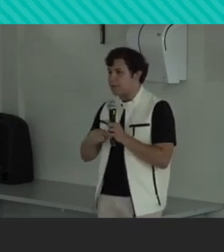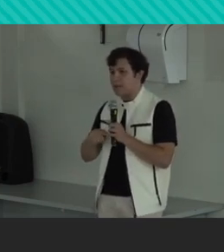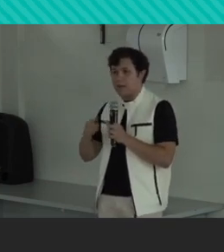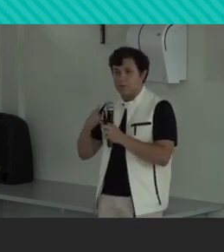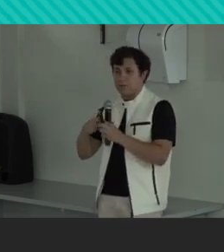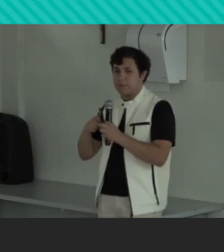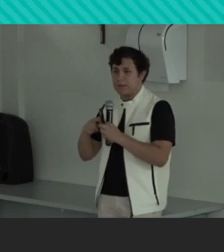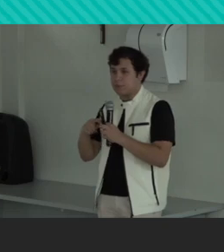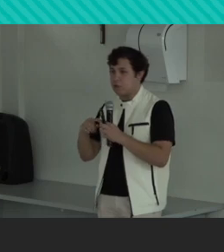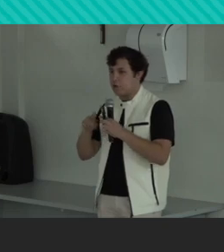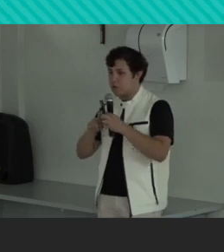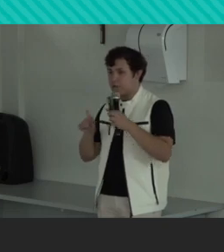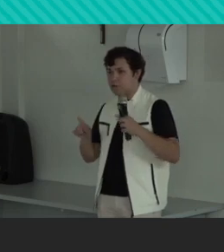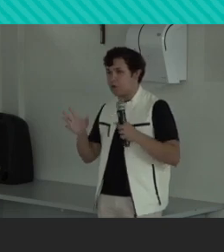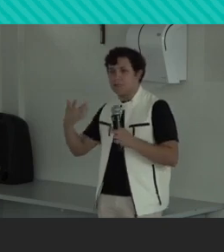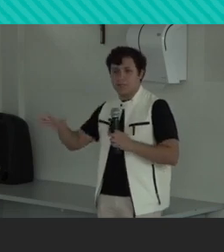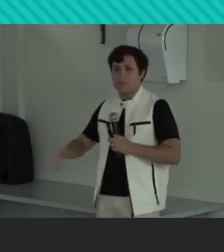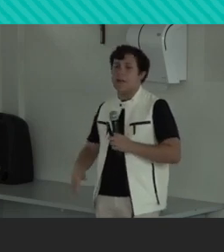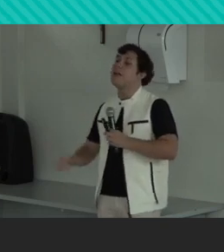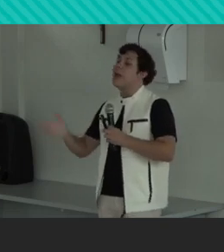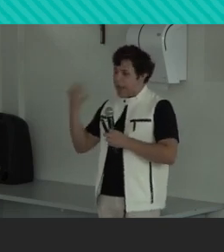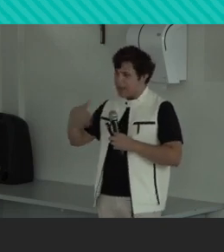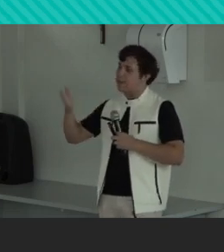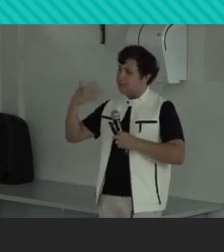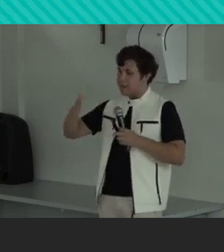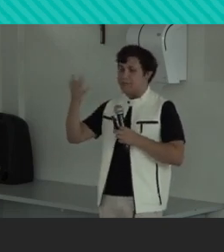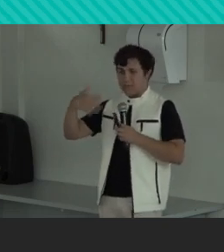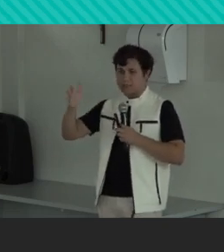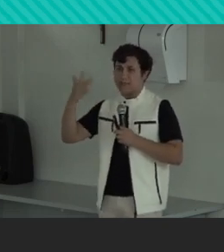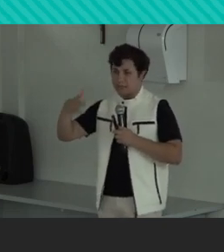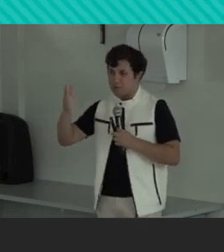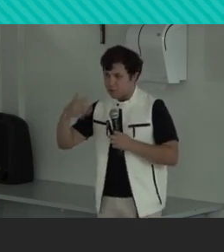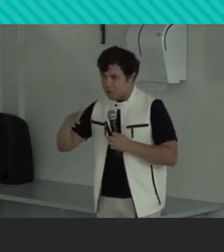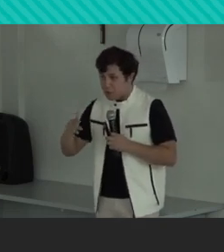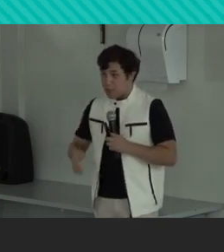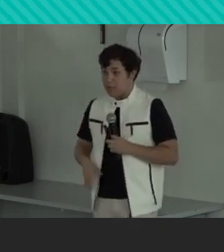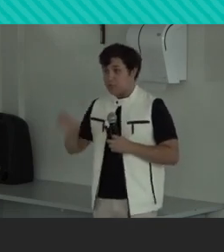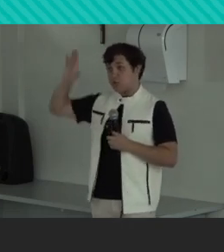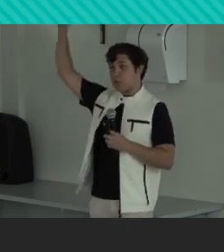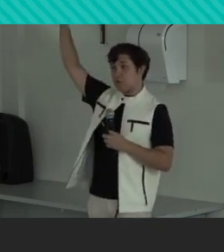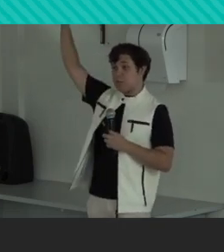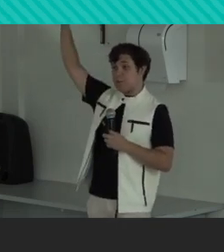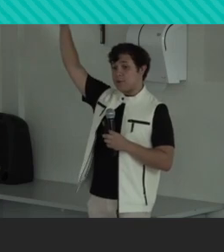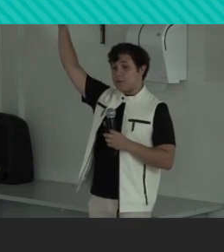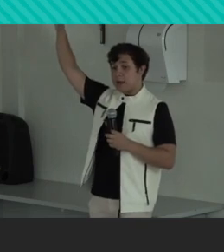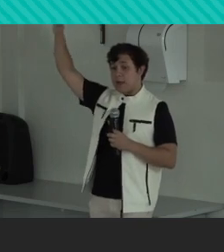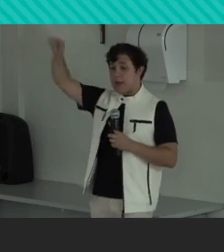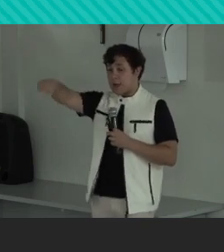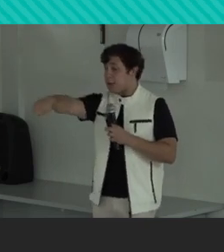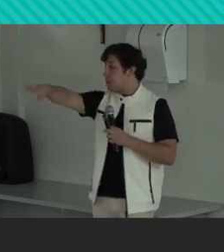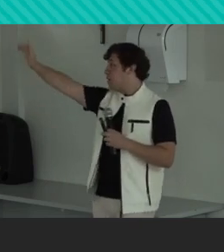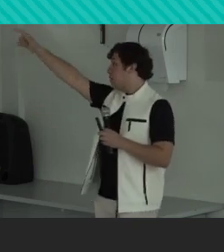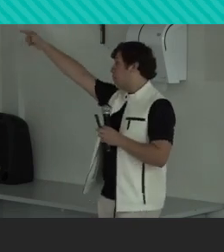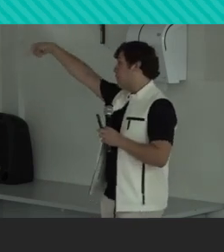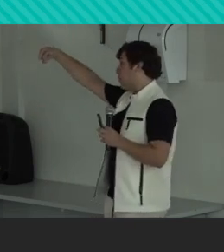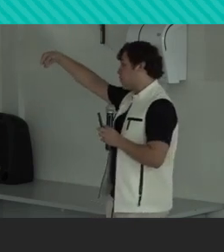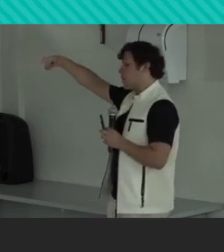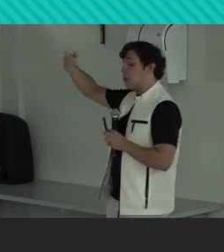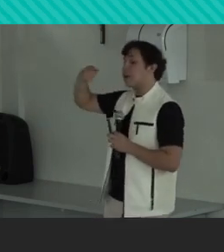resta, multiplicación, división, etc. Ahí el intérprete está haciéndolo. Ya el sordo tiene una pregunta. Ok, ¿qué